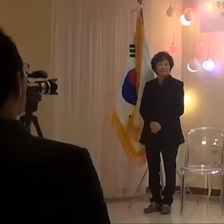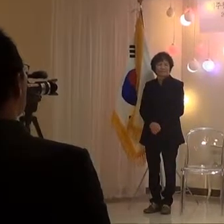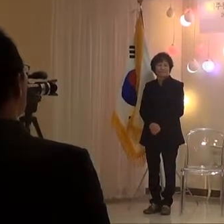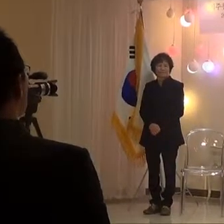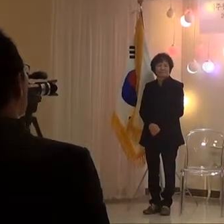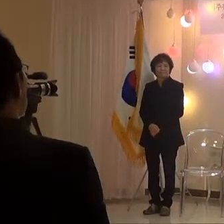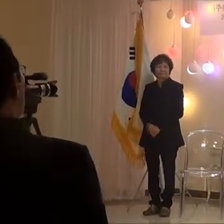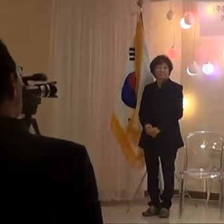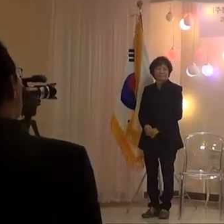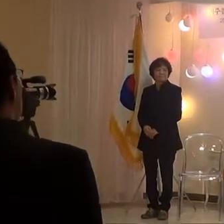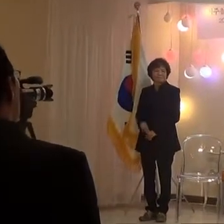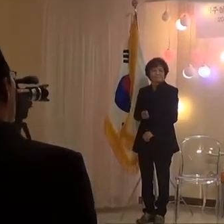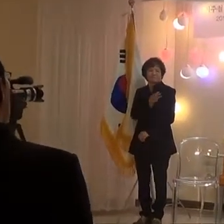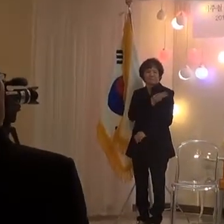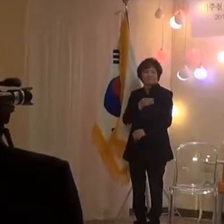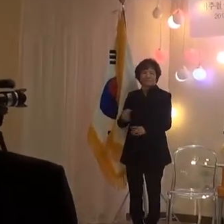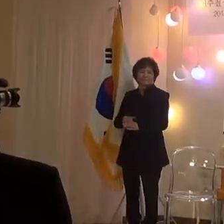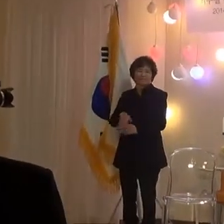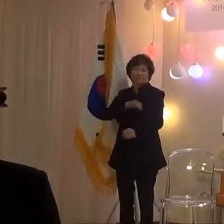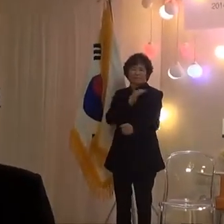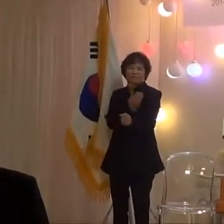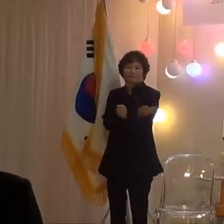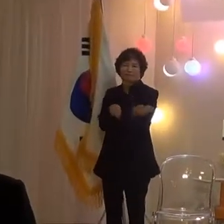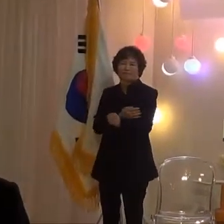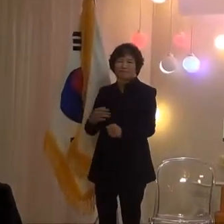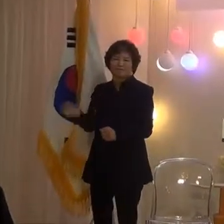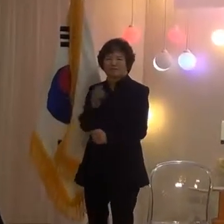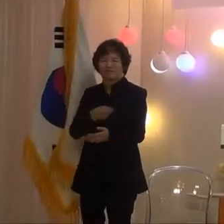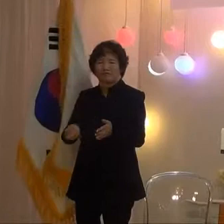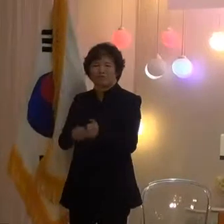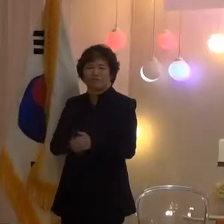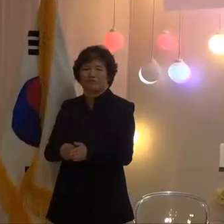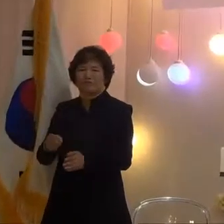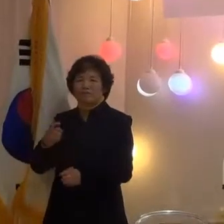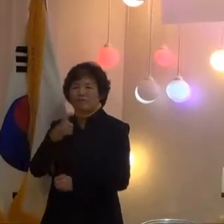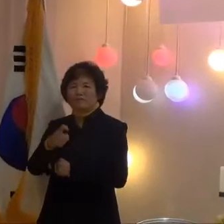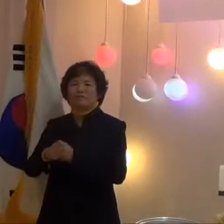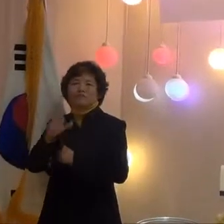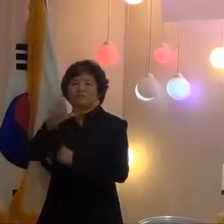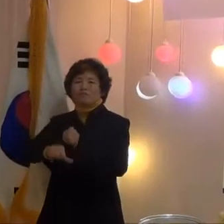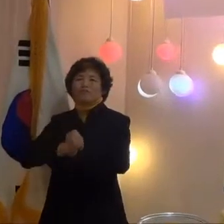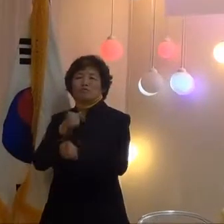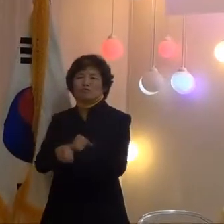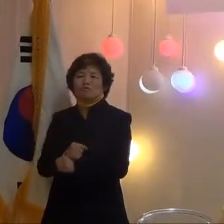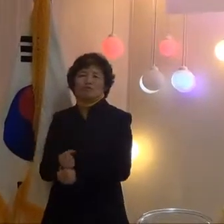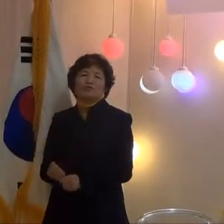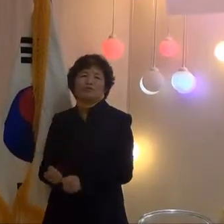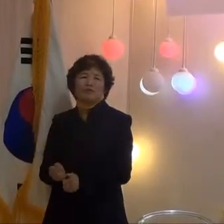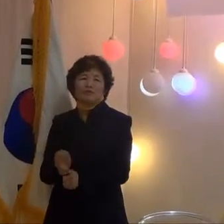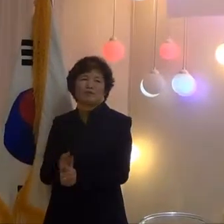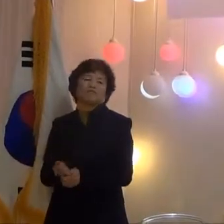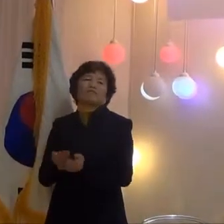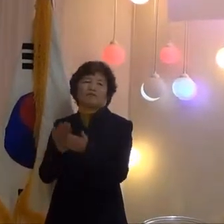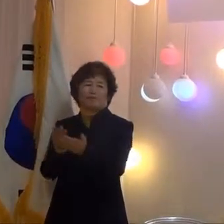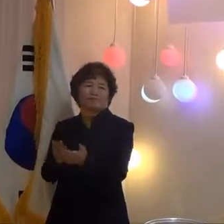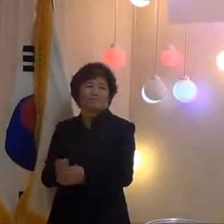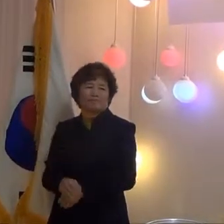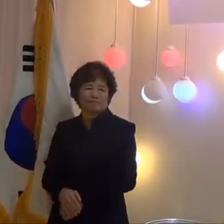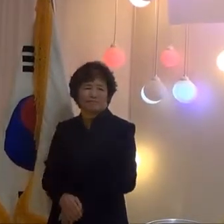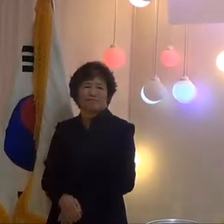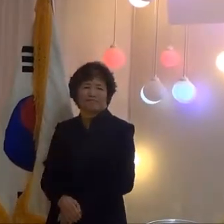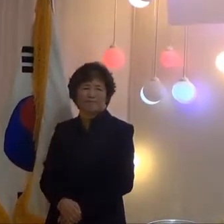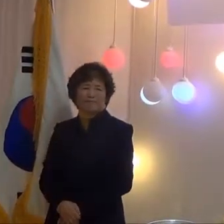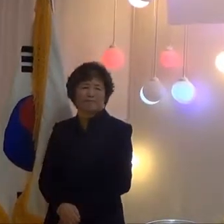계시지만 부천이 문화 그 아이콘을 가지기 위해서 한 15년 이상을 투자를 한 걸 알고 있습니다. 엄청나게 투자한